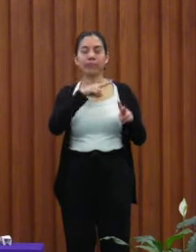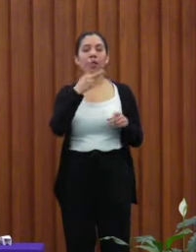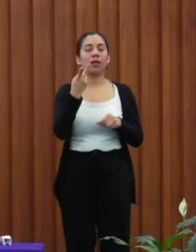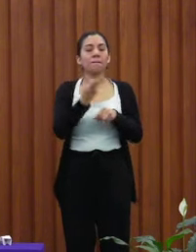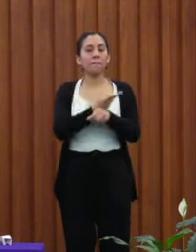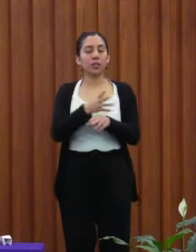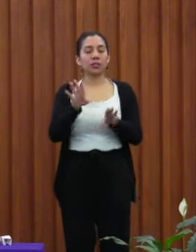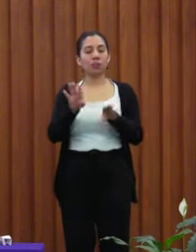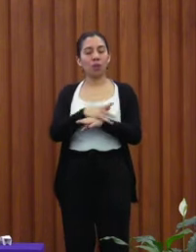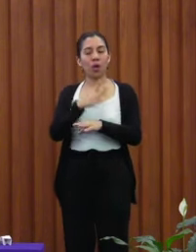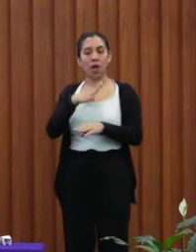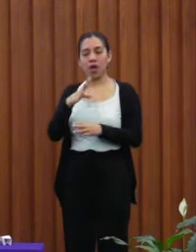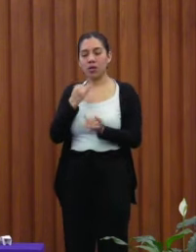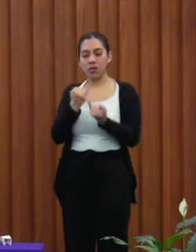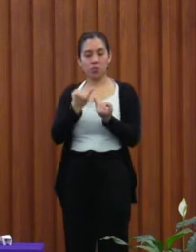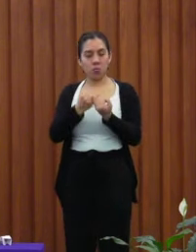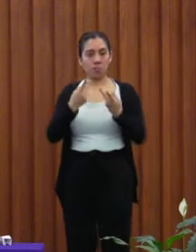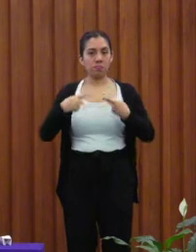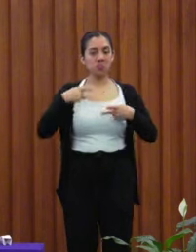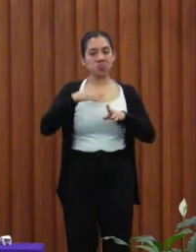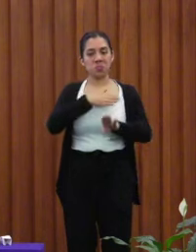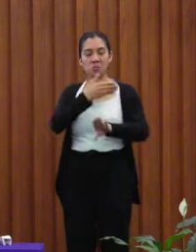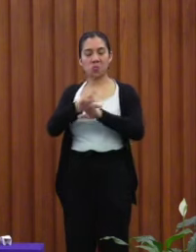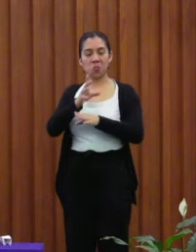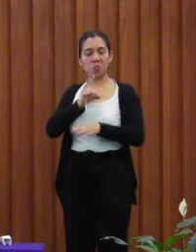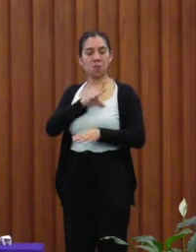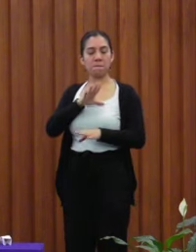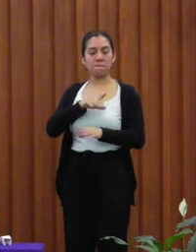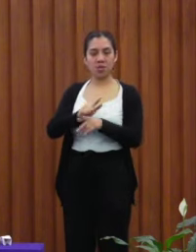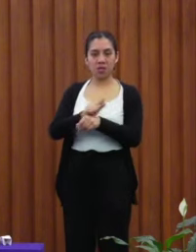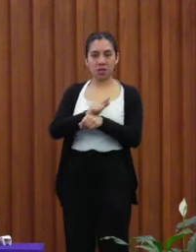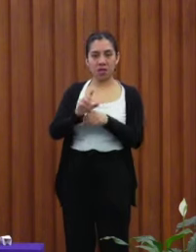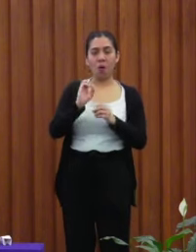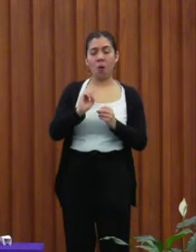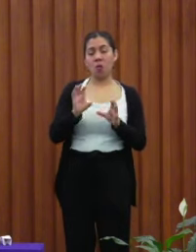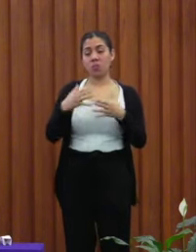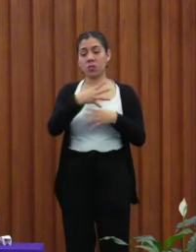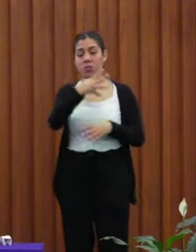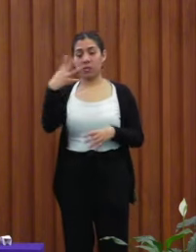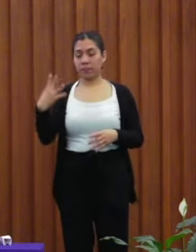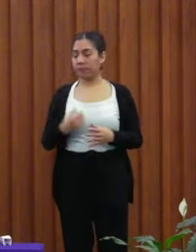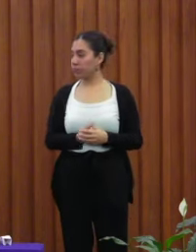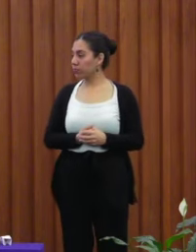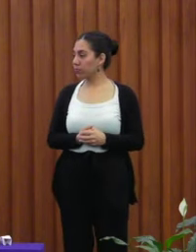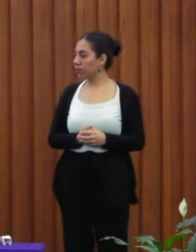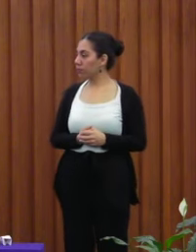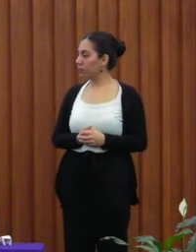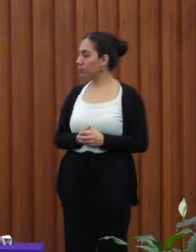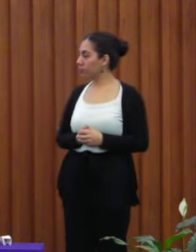de la homofobia y de la violencia contra las personas LGBT. A ver,